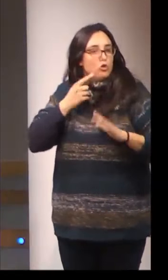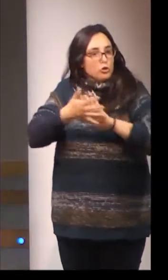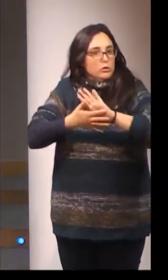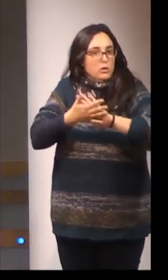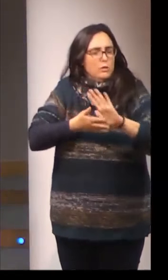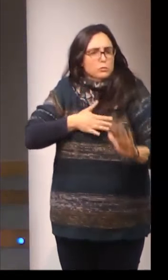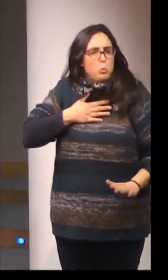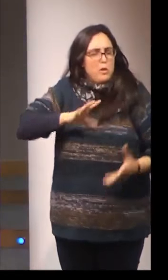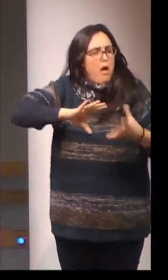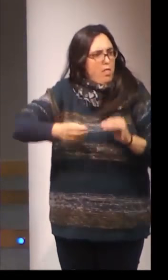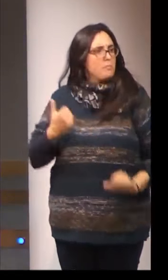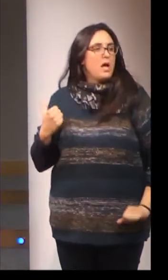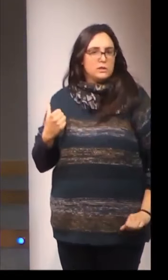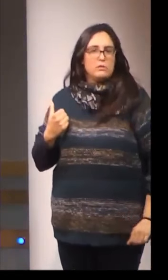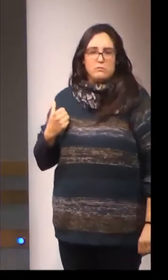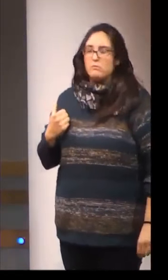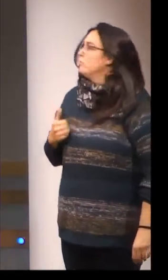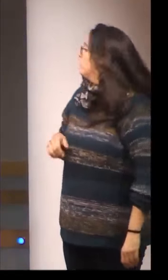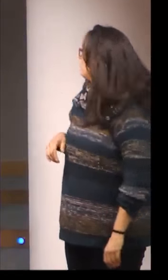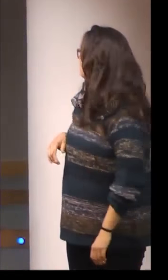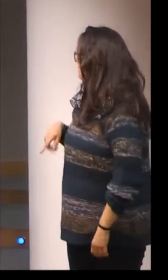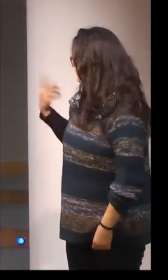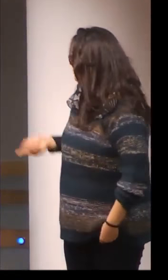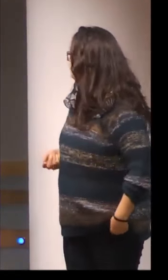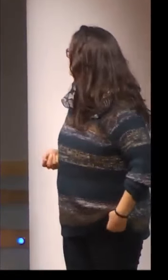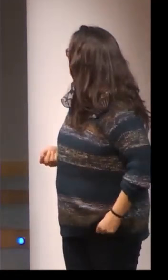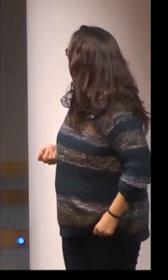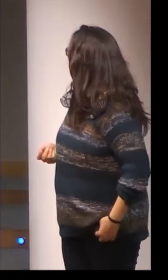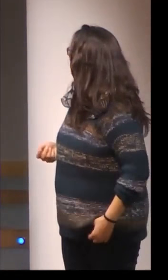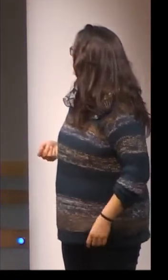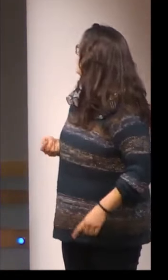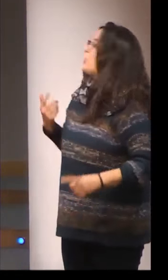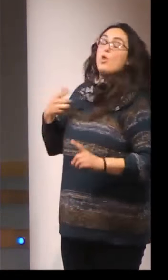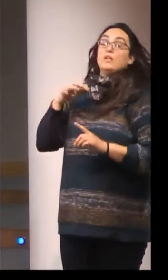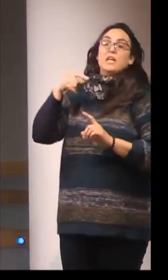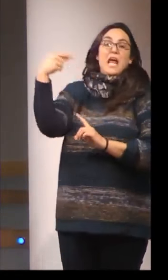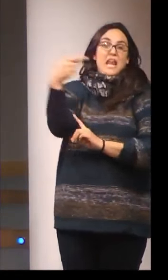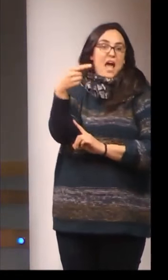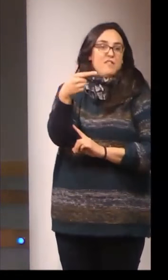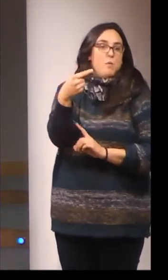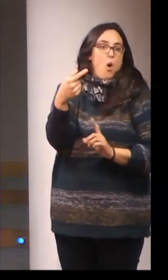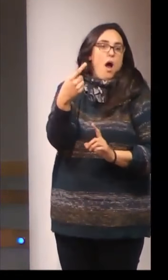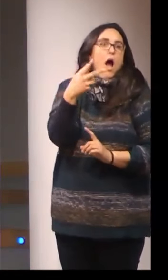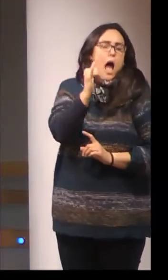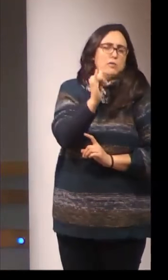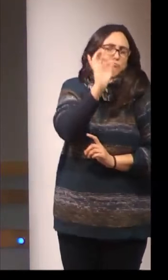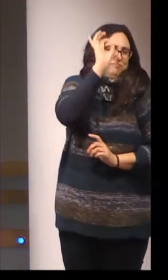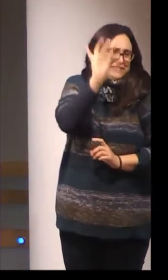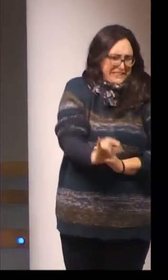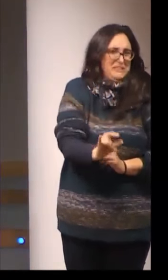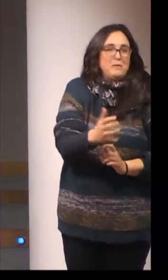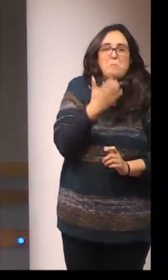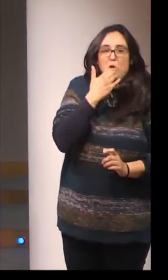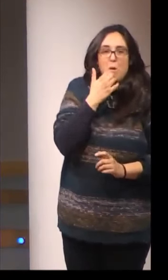para usuarios sordos signantes, puede resultar una herramienta útil. Los puntos negativos que hemos